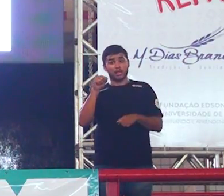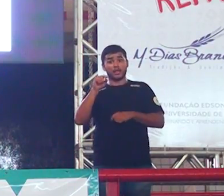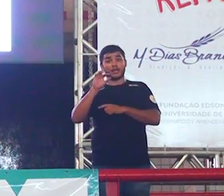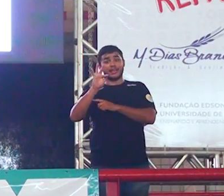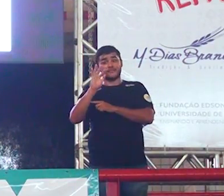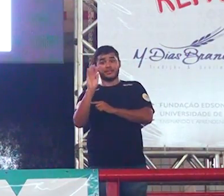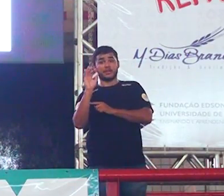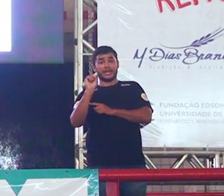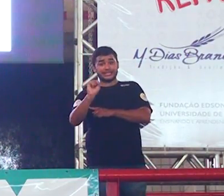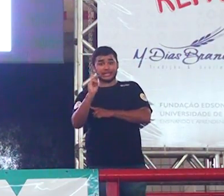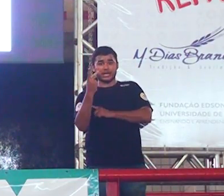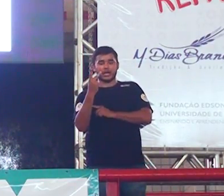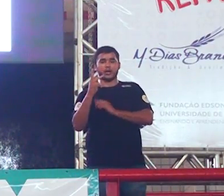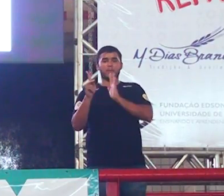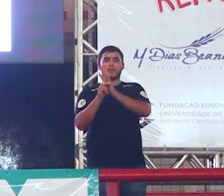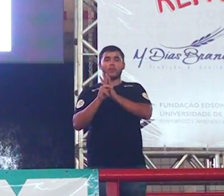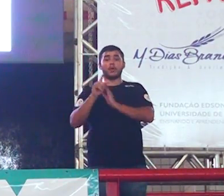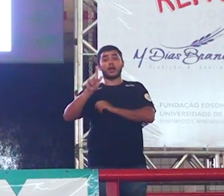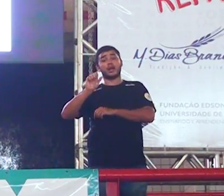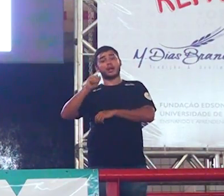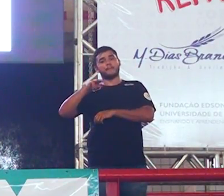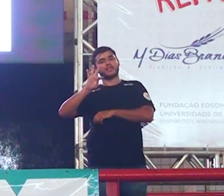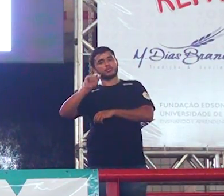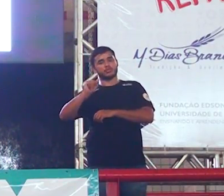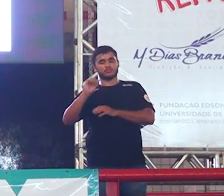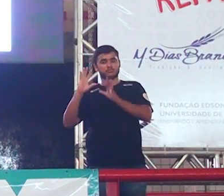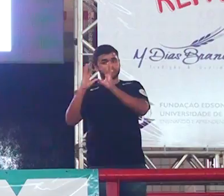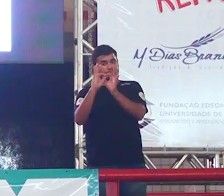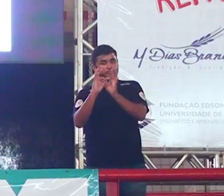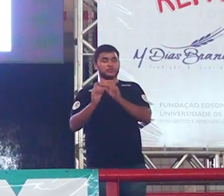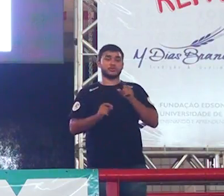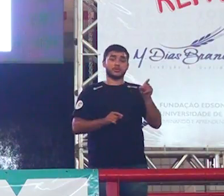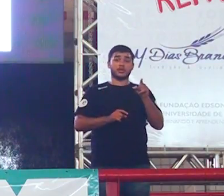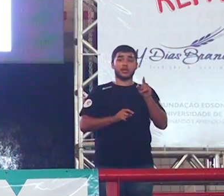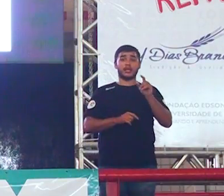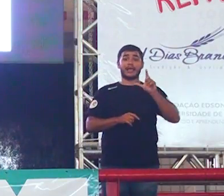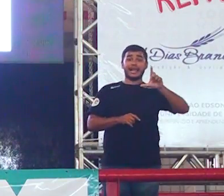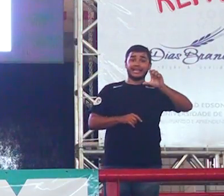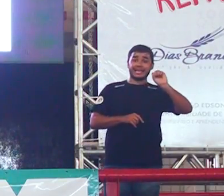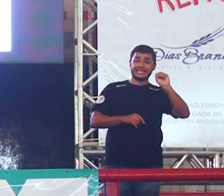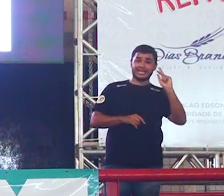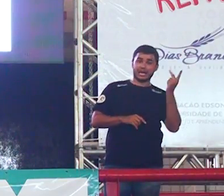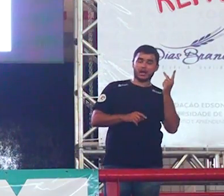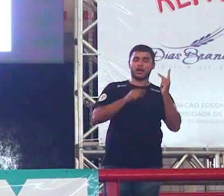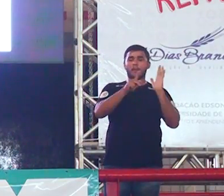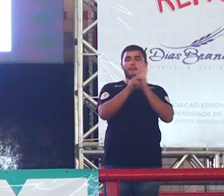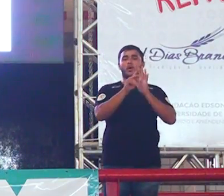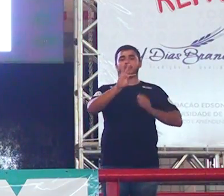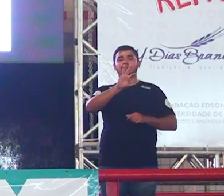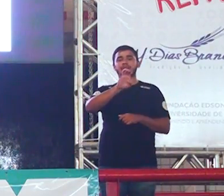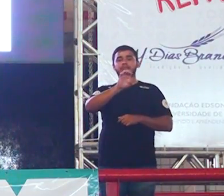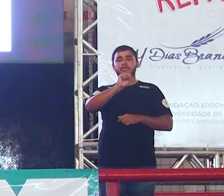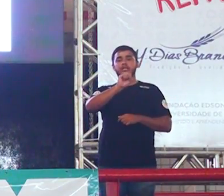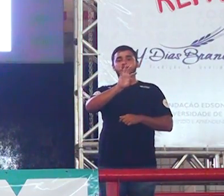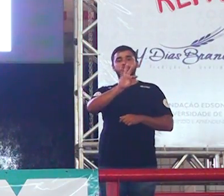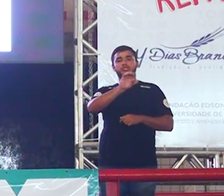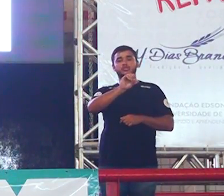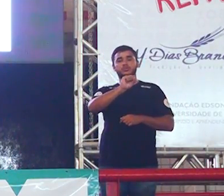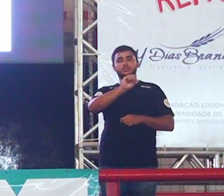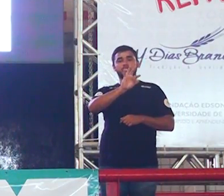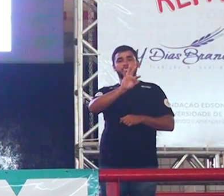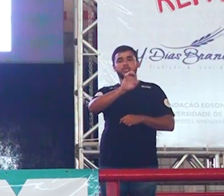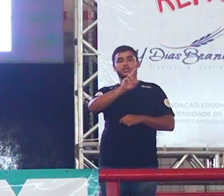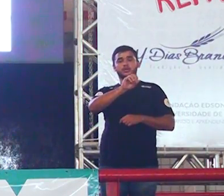gametas. LH estimula quem? Produção de testosterona, ok? Então vamos lá.